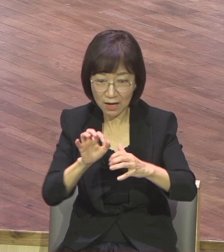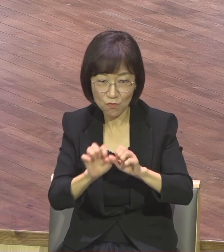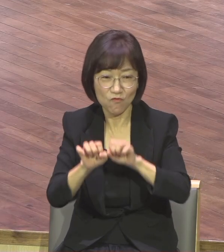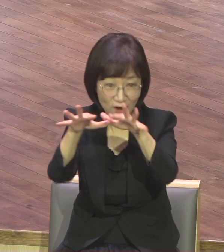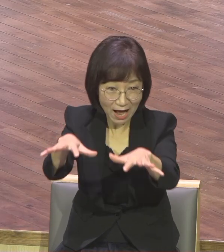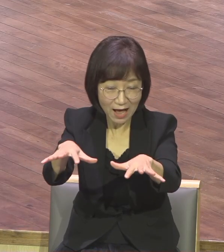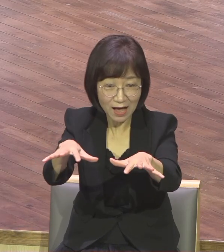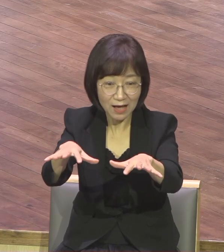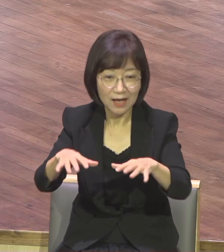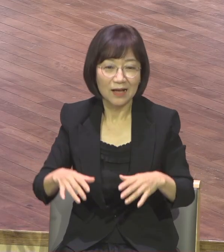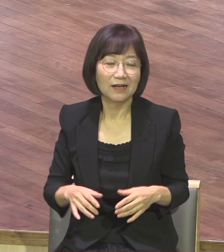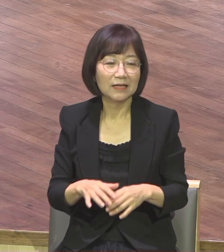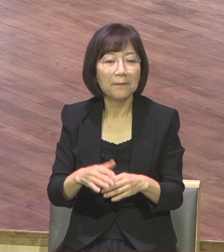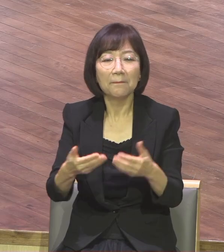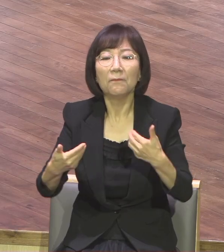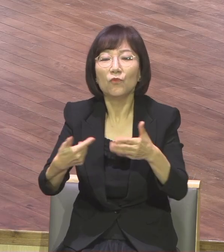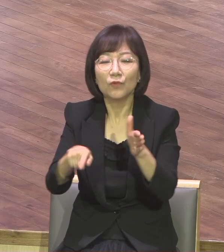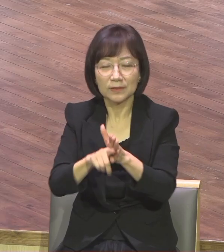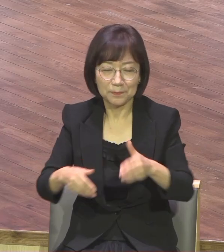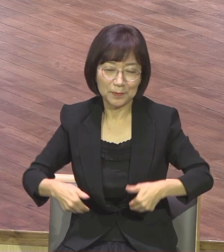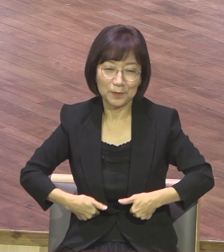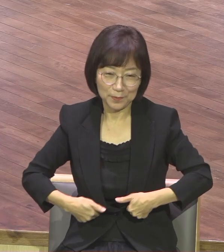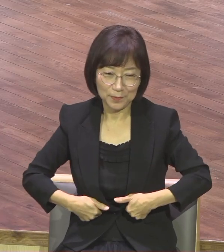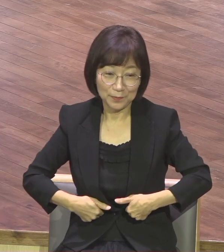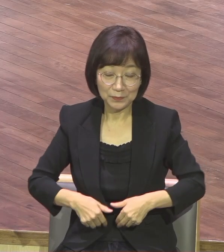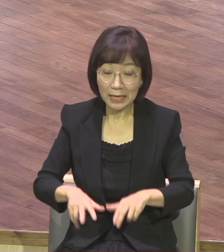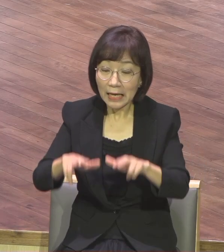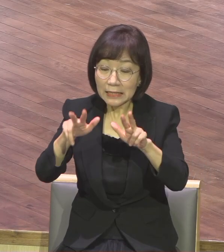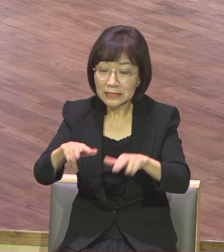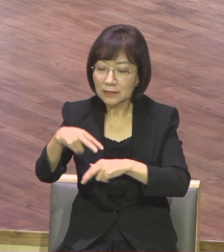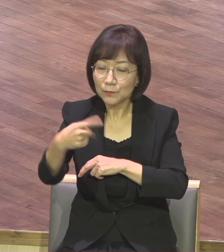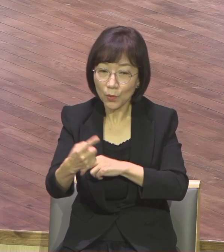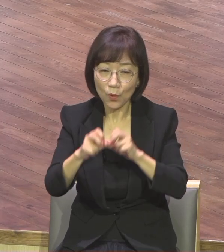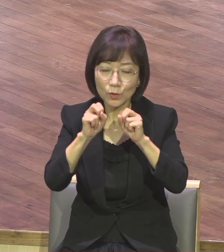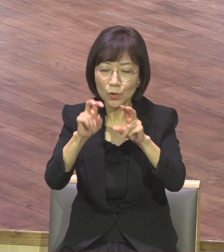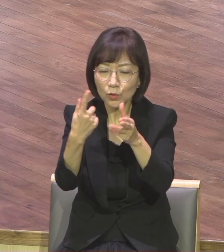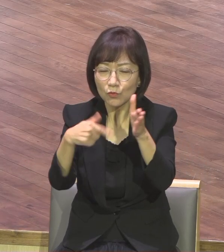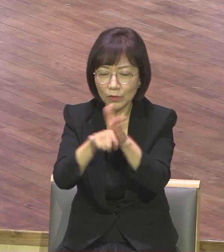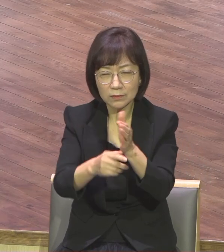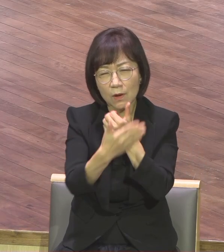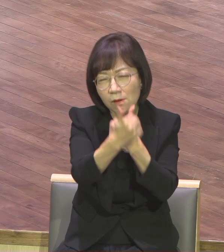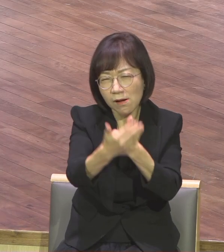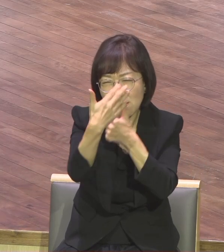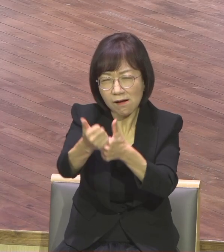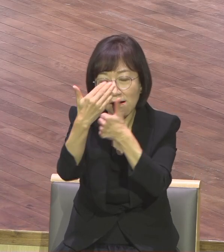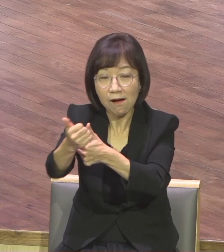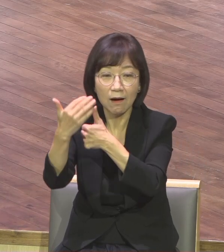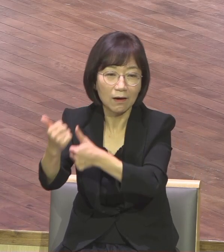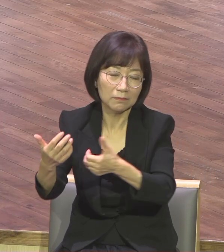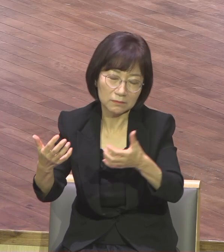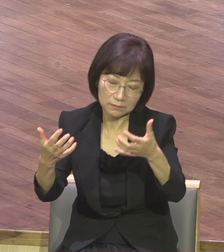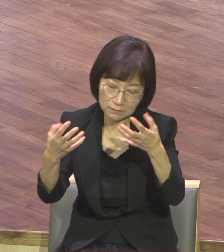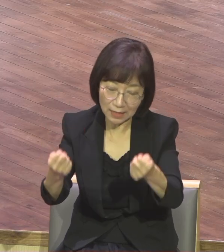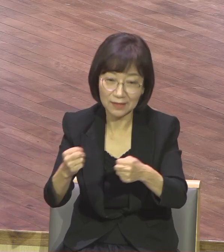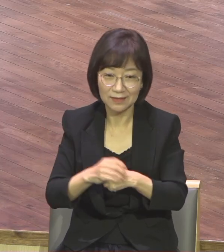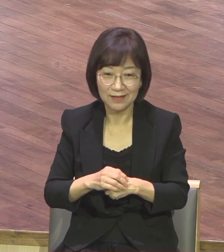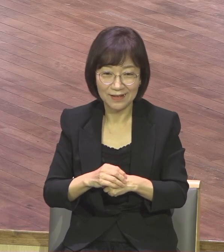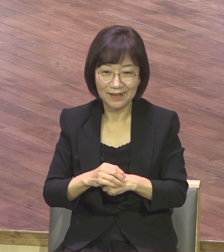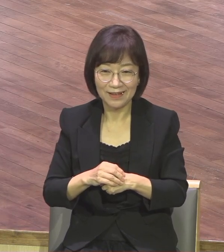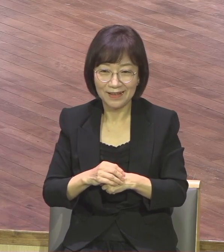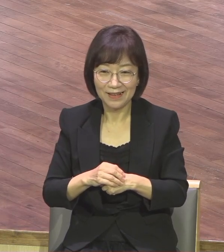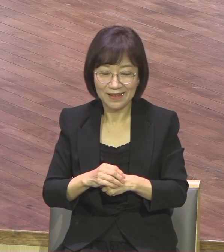너무 많고 지금도 엄청난 문이 열려서 와 달라고 도와달라고 그렇게 부탁하는